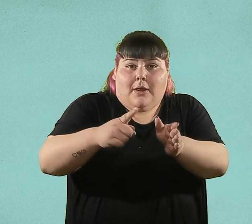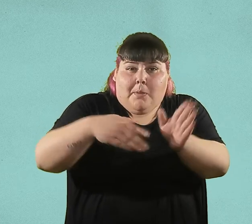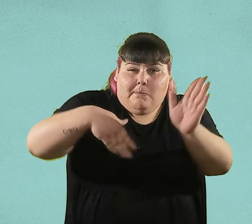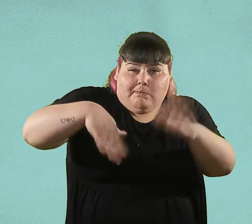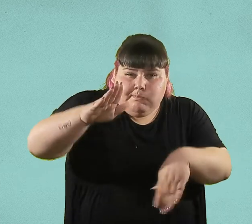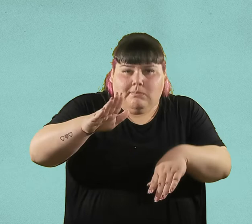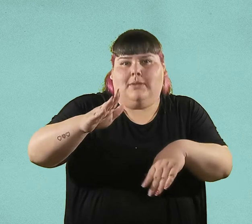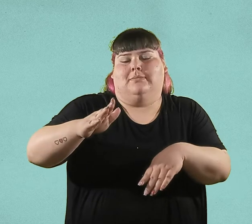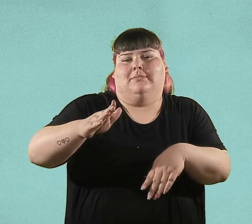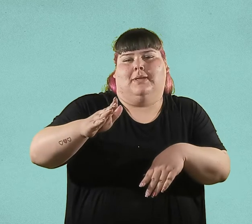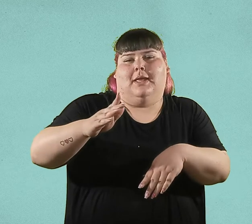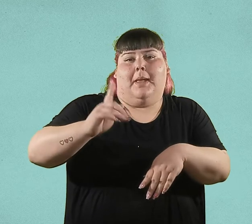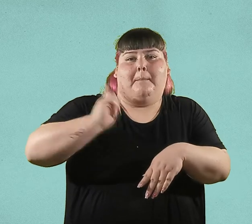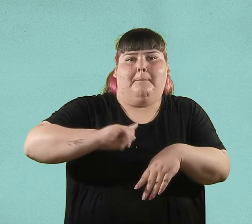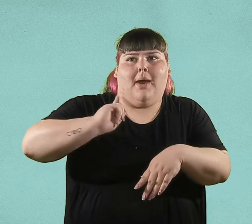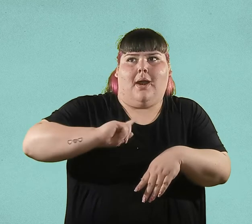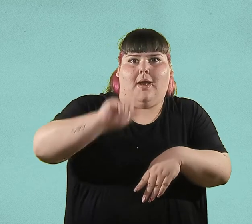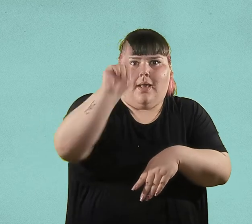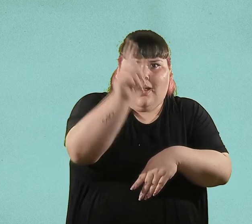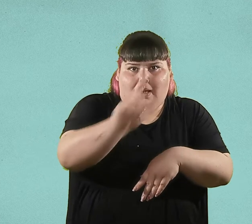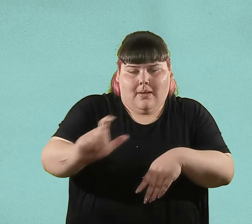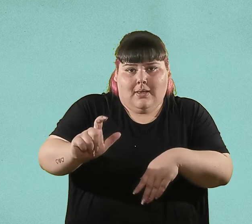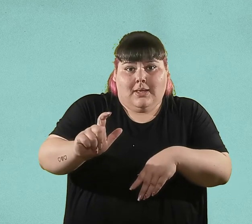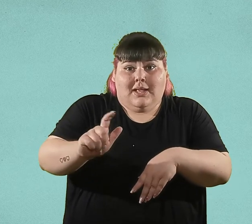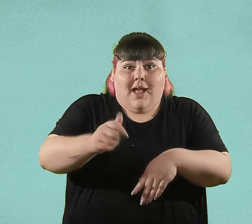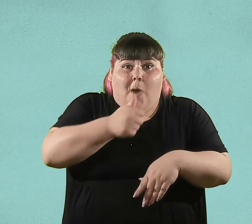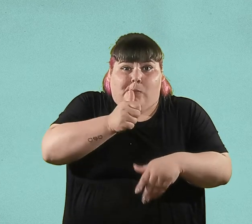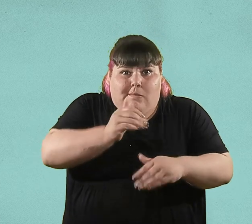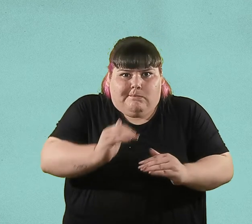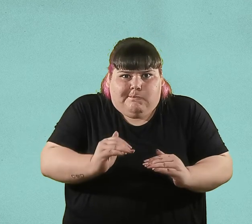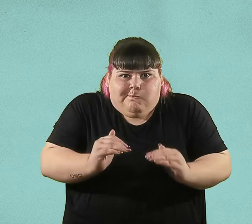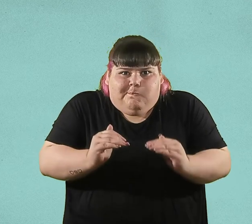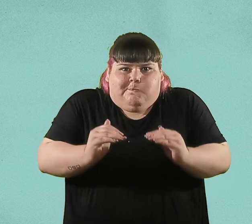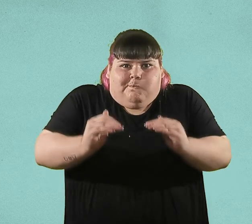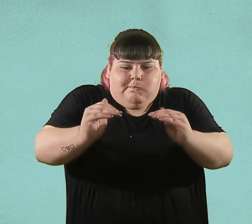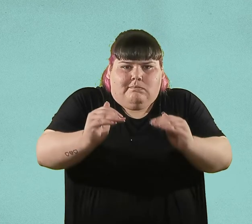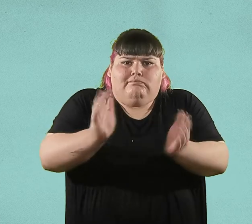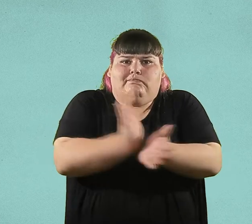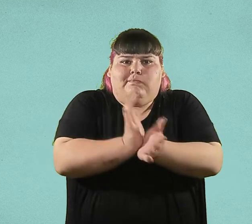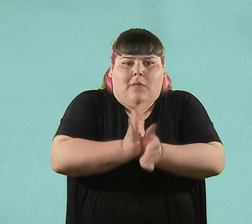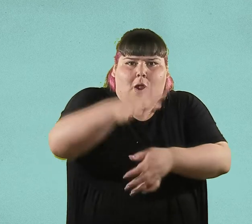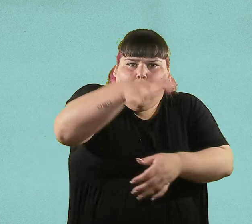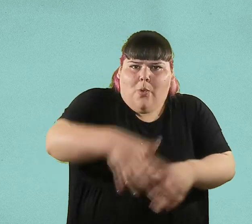Paraná, cuyas crecidas hacen que el paisaje esté en continuo cambio.